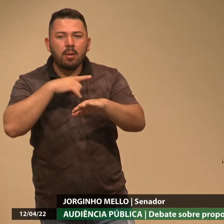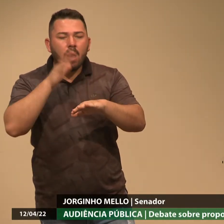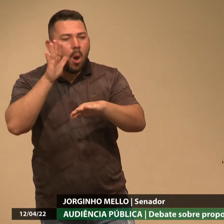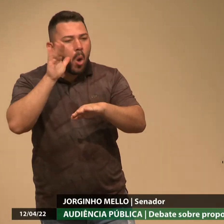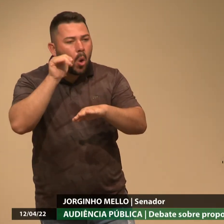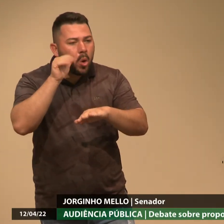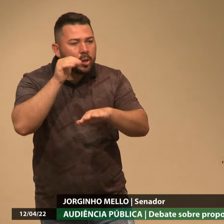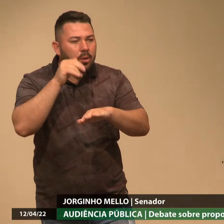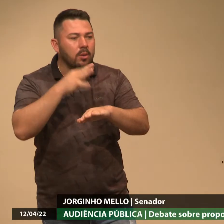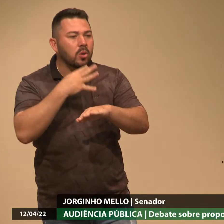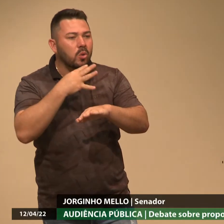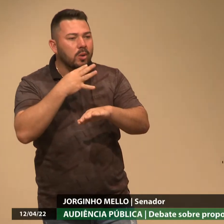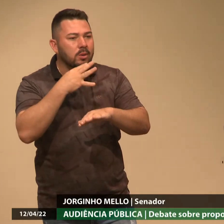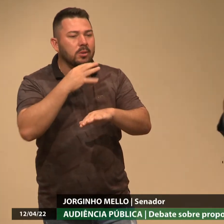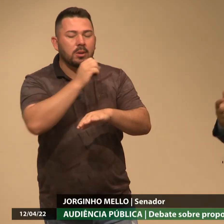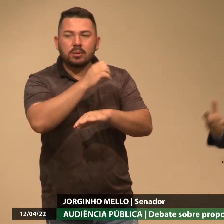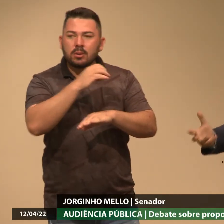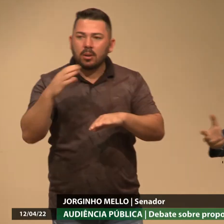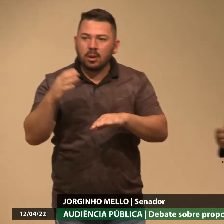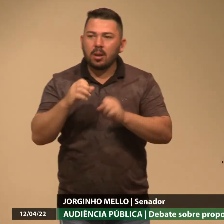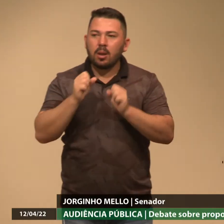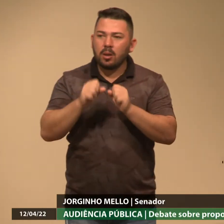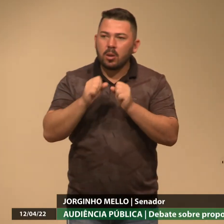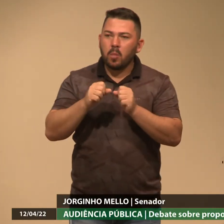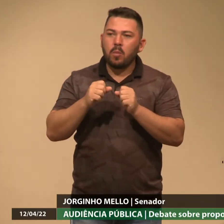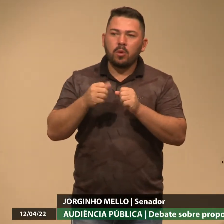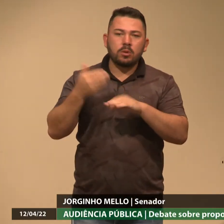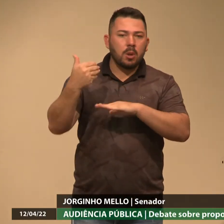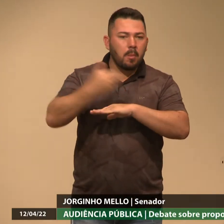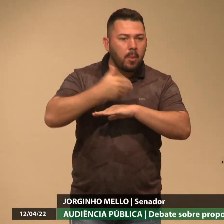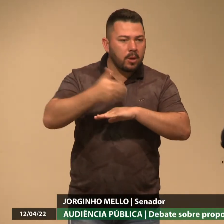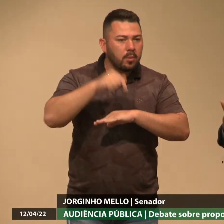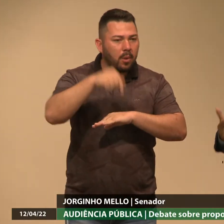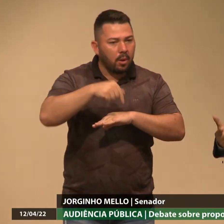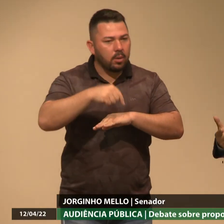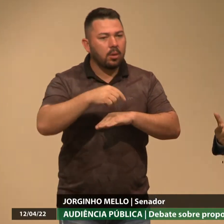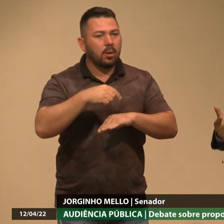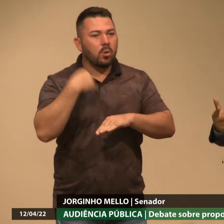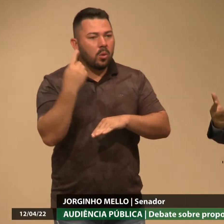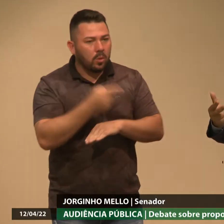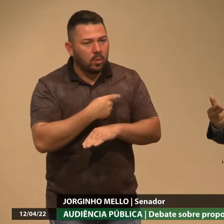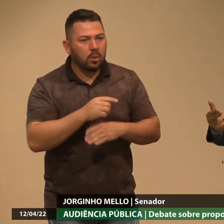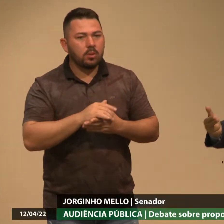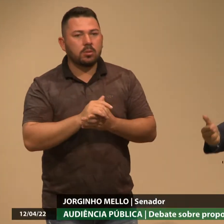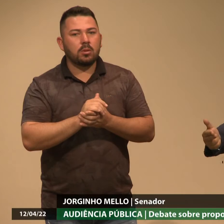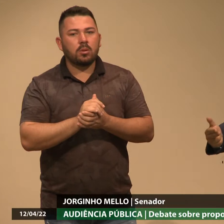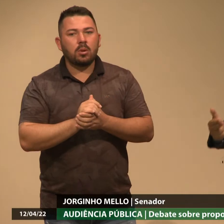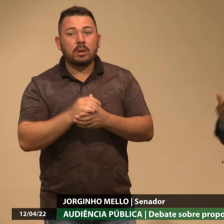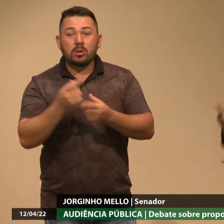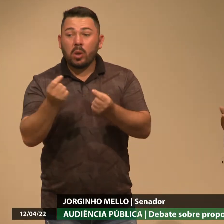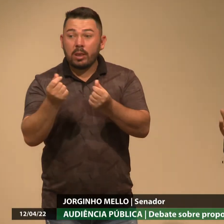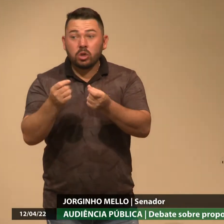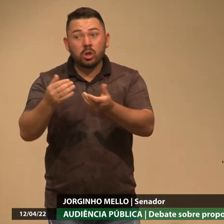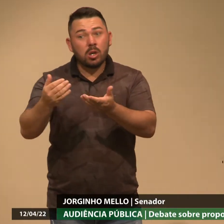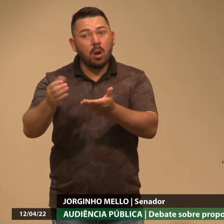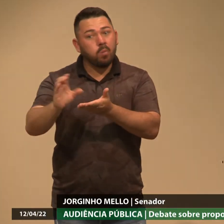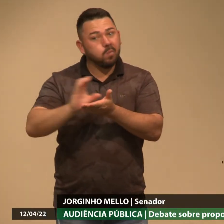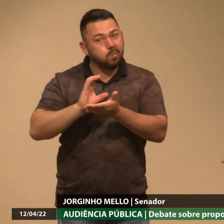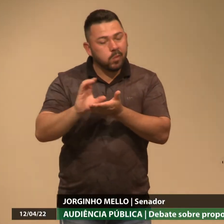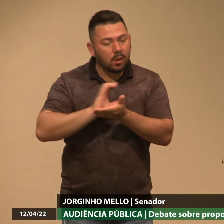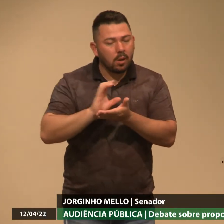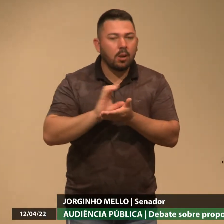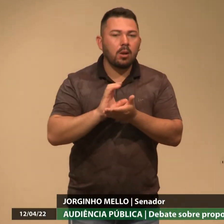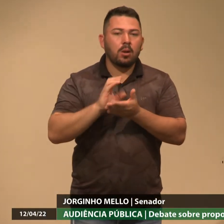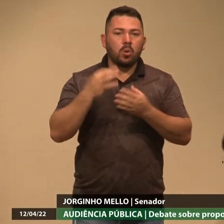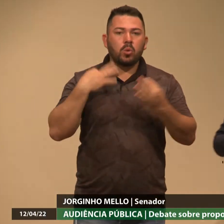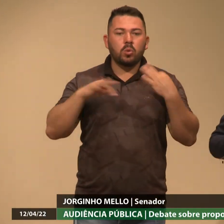Catarina possa participar conosco isso Thai divisa isso traz dinheiro o turismo é